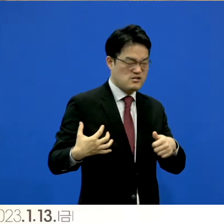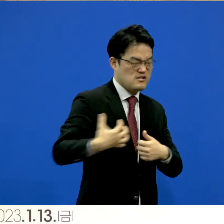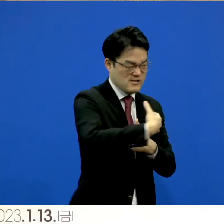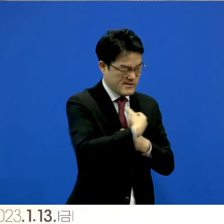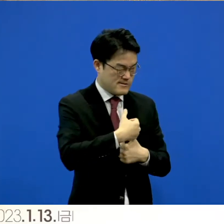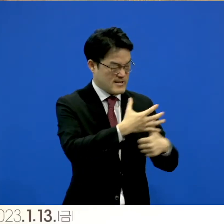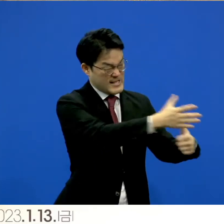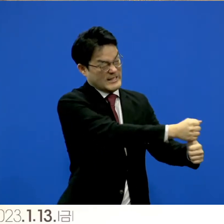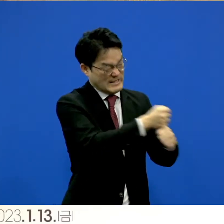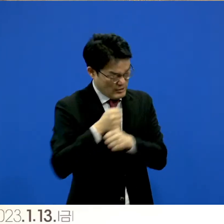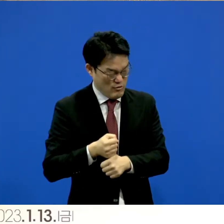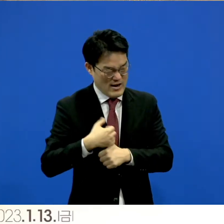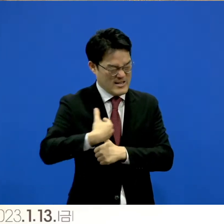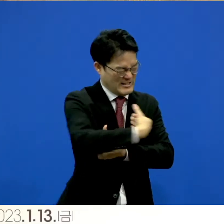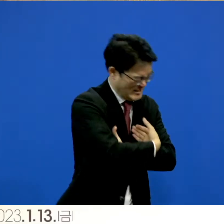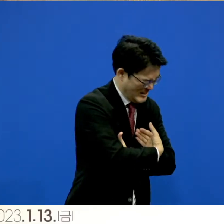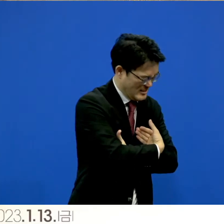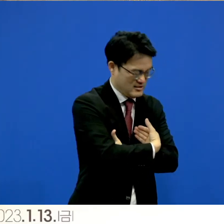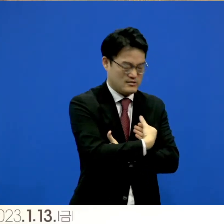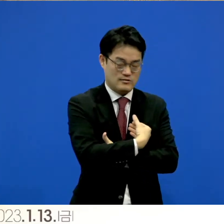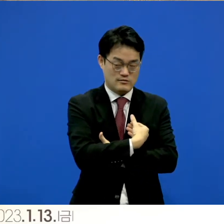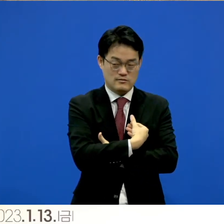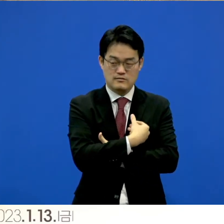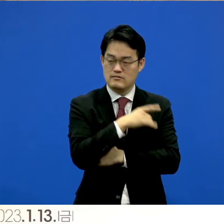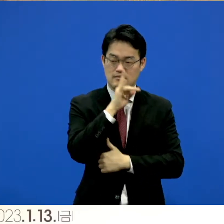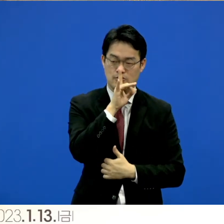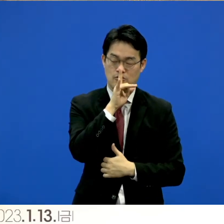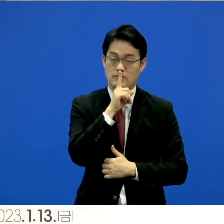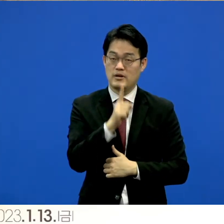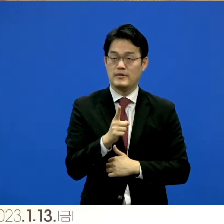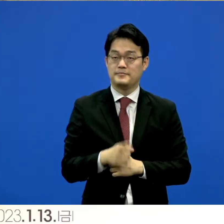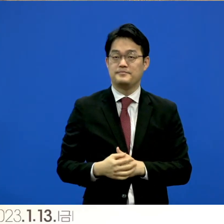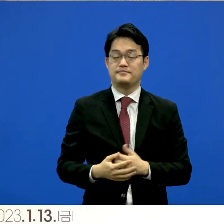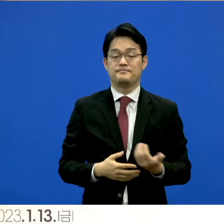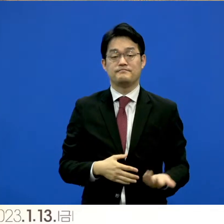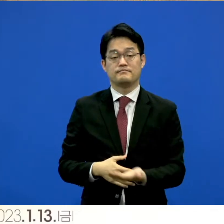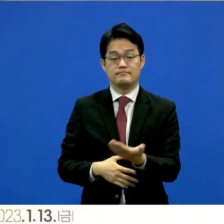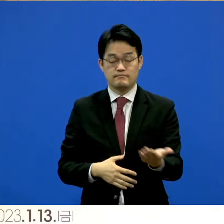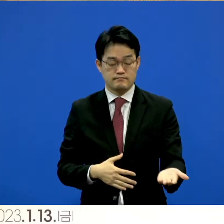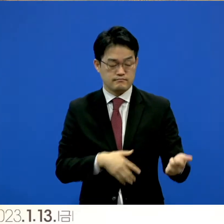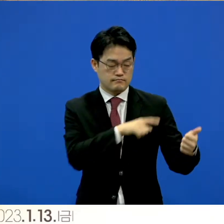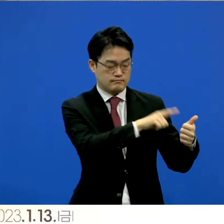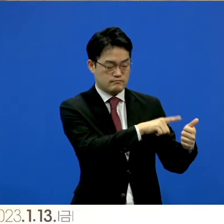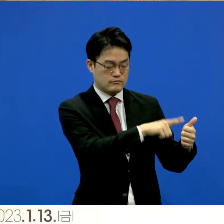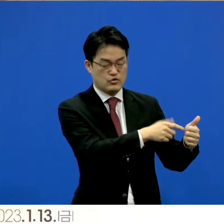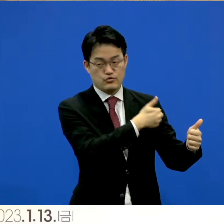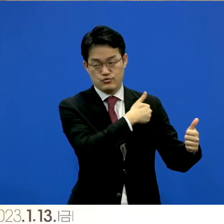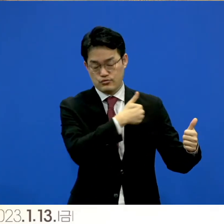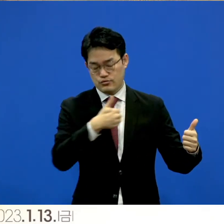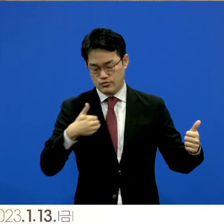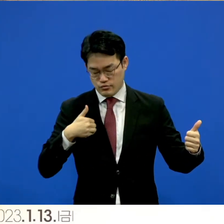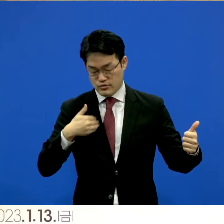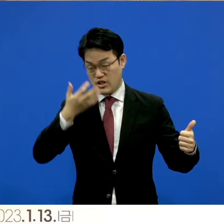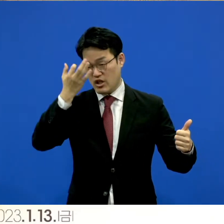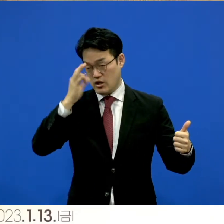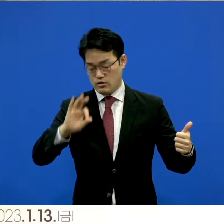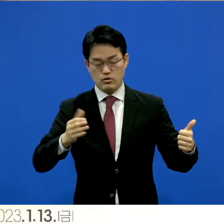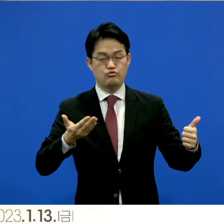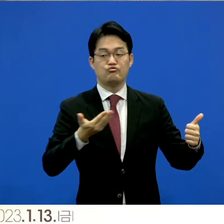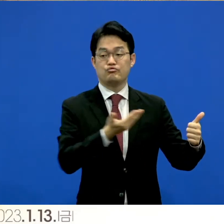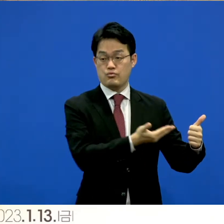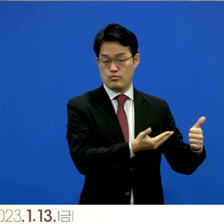시점입니다. 경계선을 허무는 일은 쉬운 일이 아니에요. 상대를 충분히 인정하고